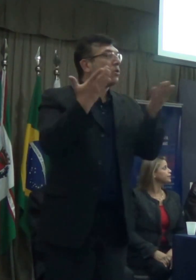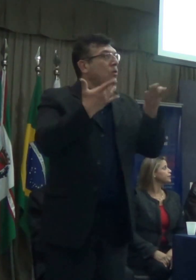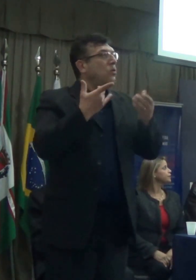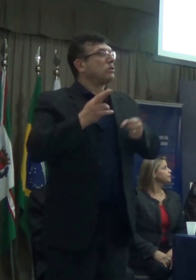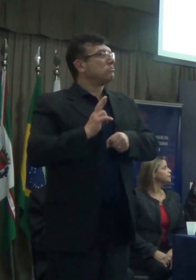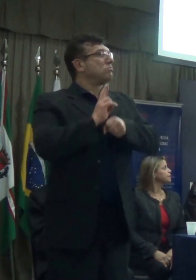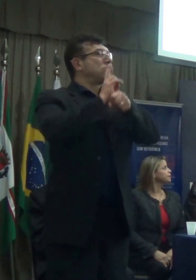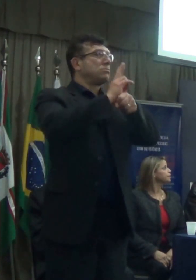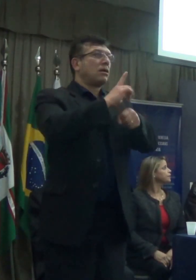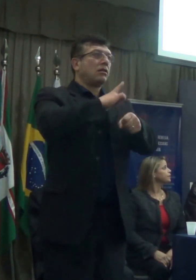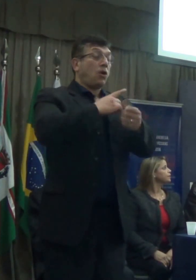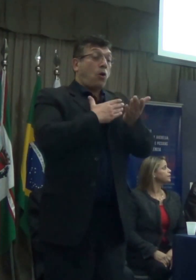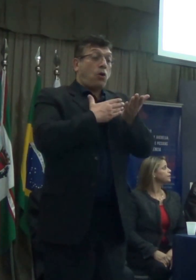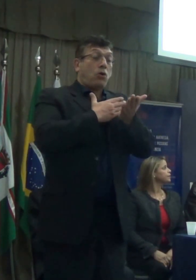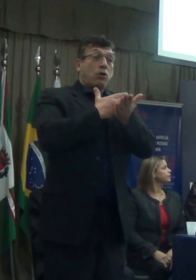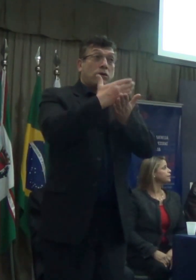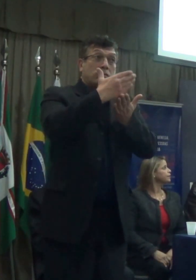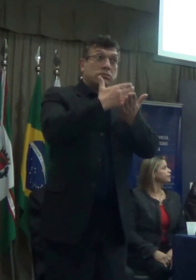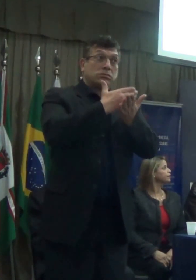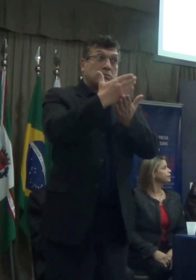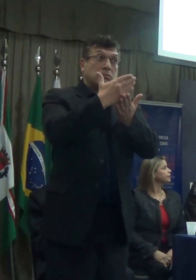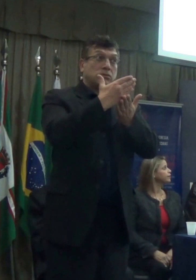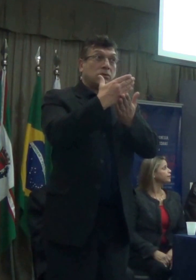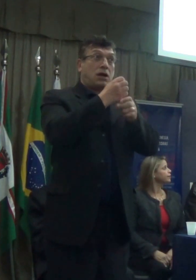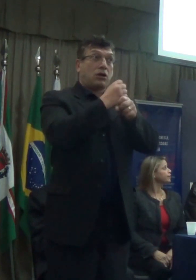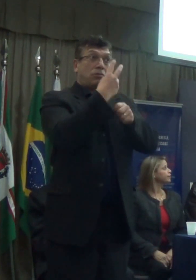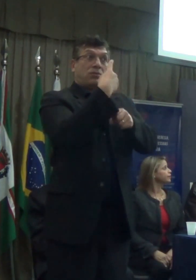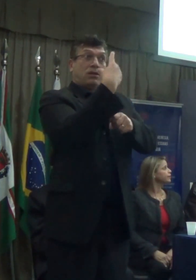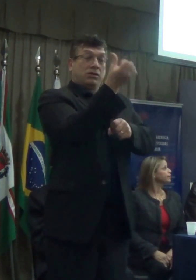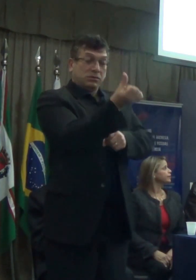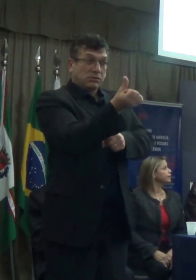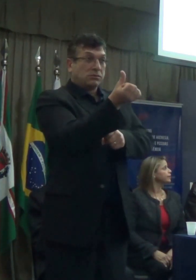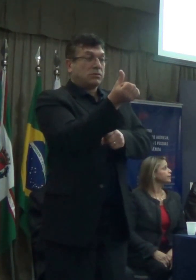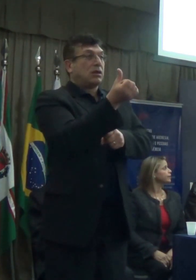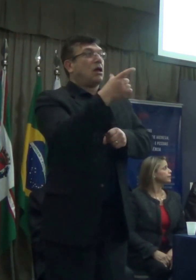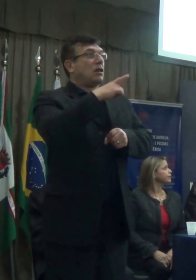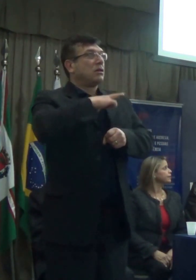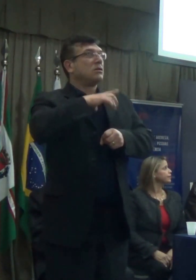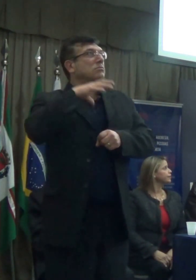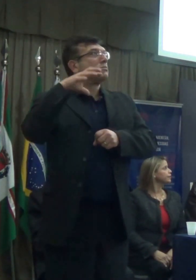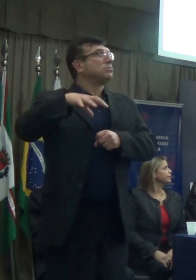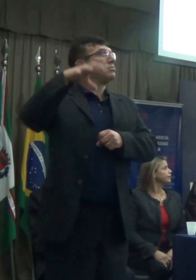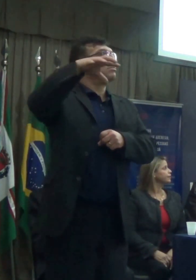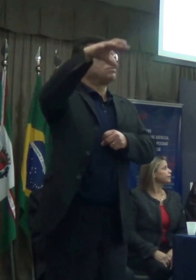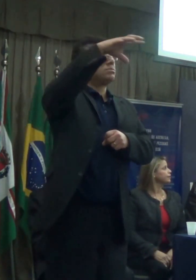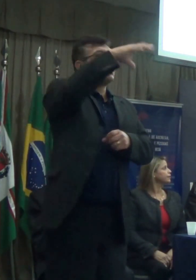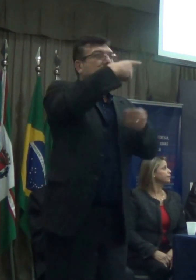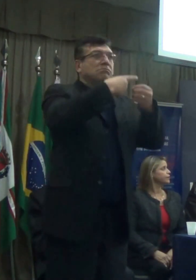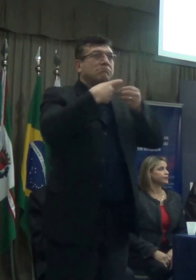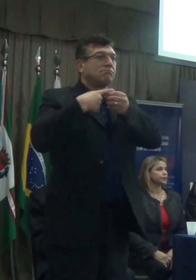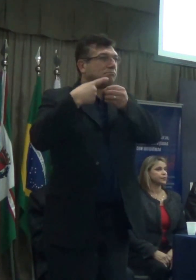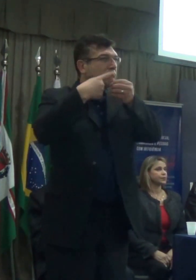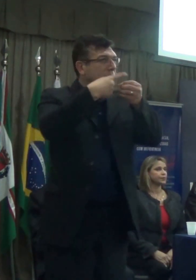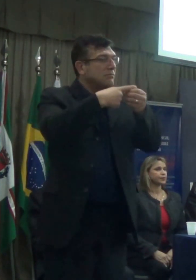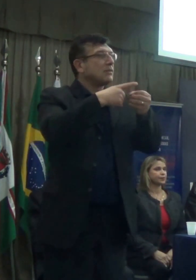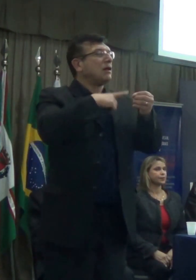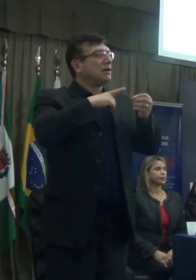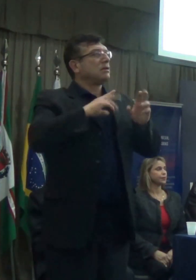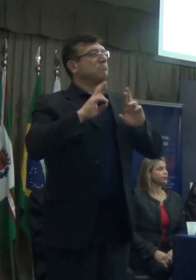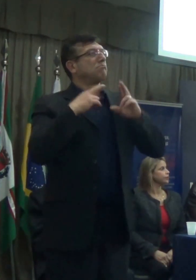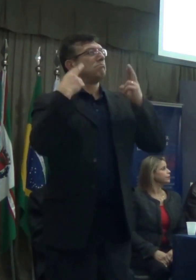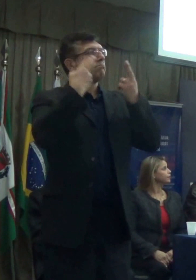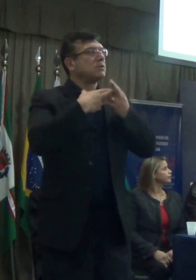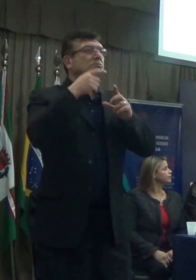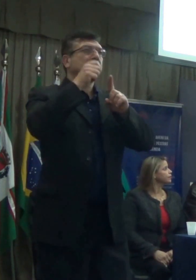a partir de 2016 nós temos certeza das comarcas né das nossas reuniões